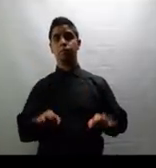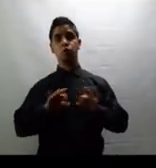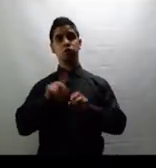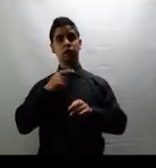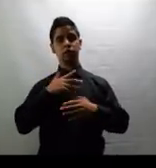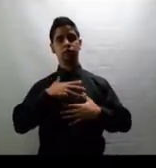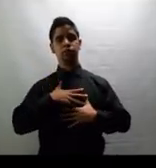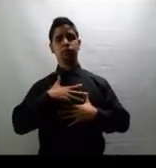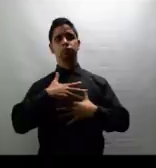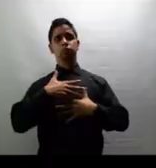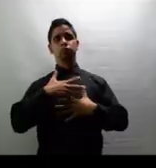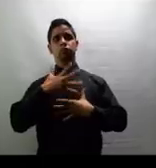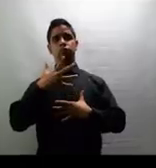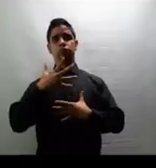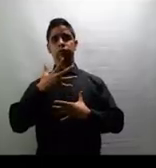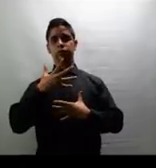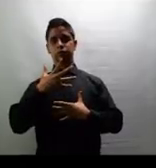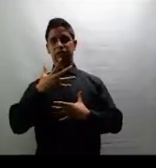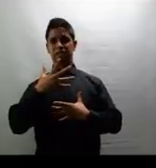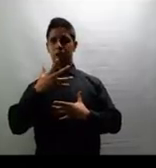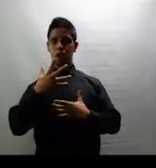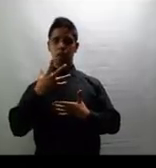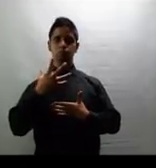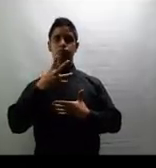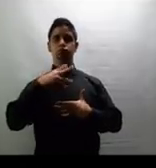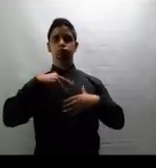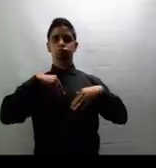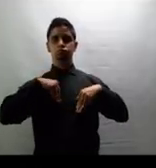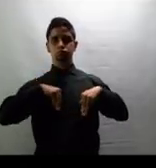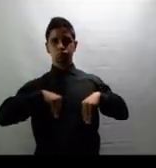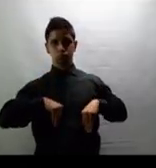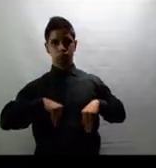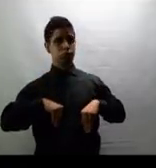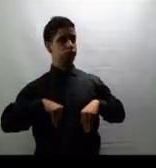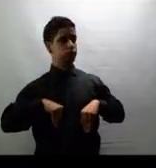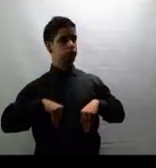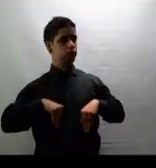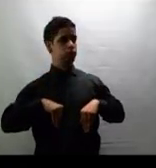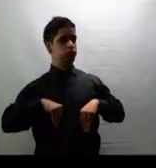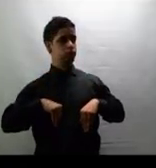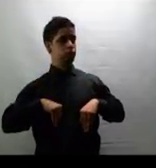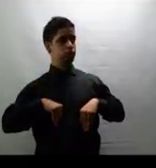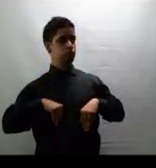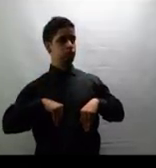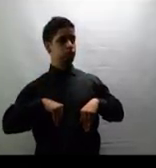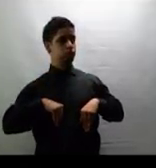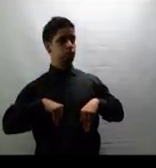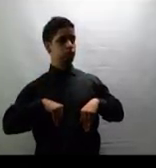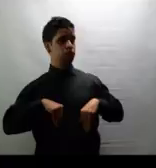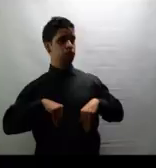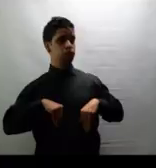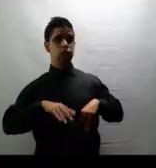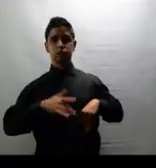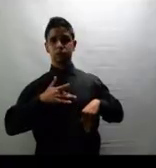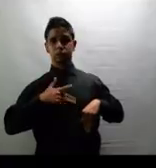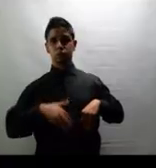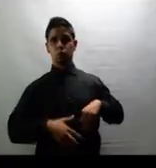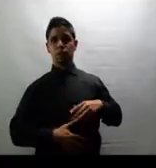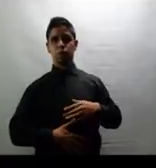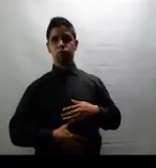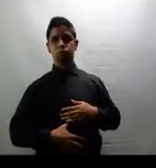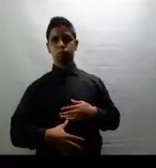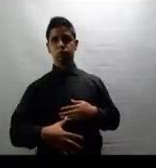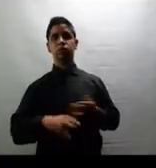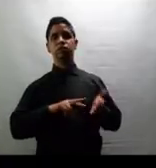más baja masa dentro de tus pulmones si sientes que al inhalar se infla el vientre lo estaba haciendo bien ya lo sabe